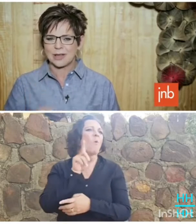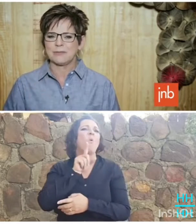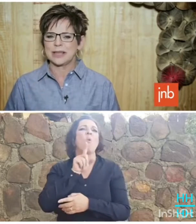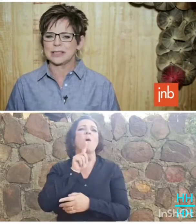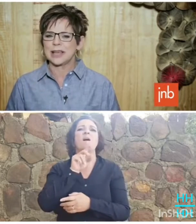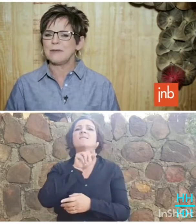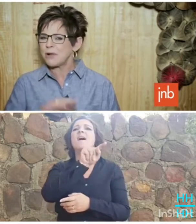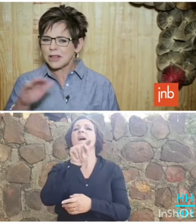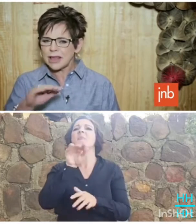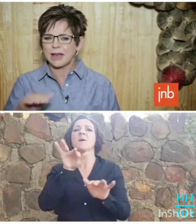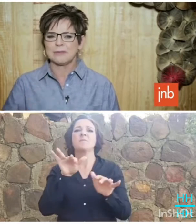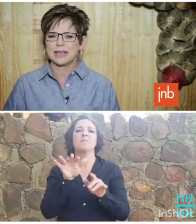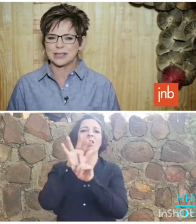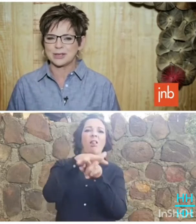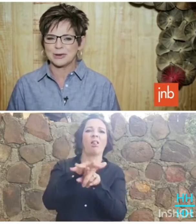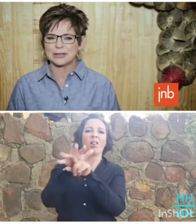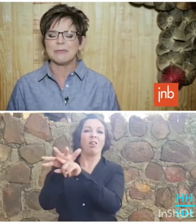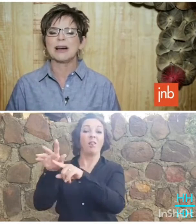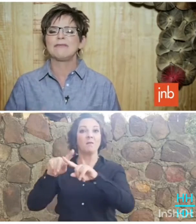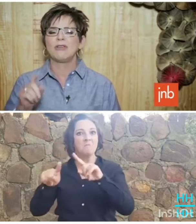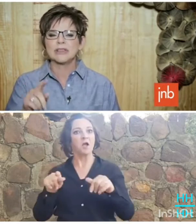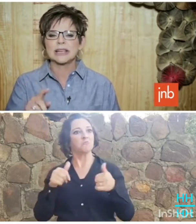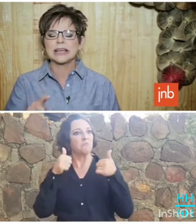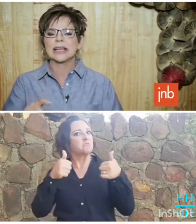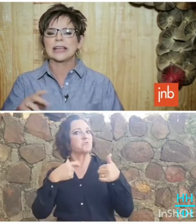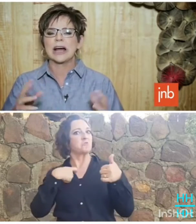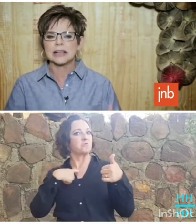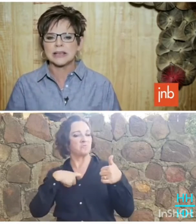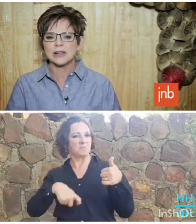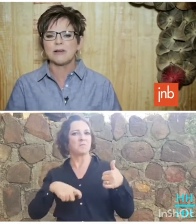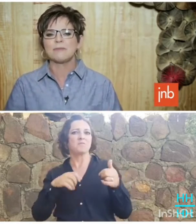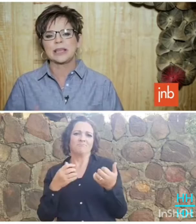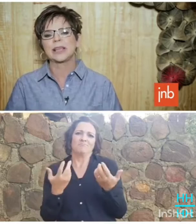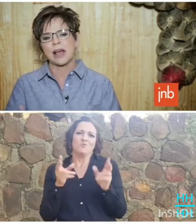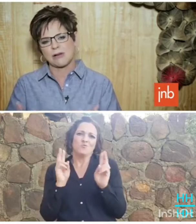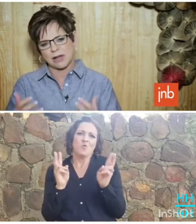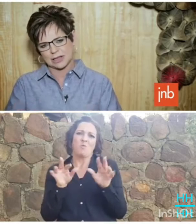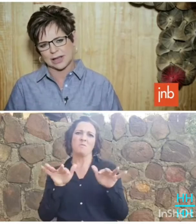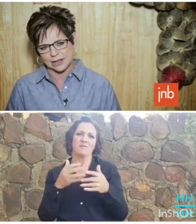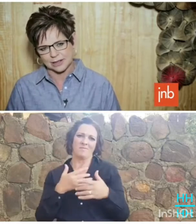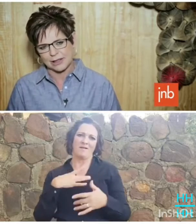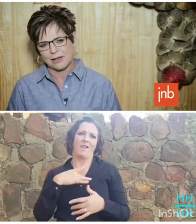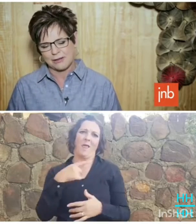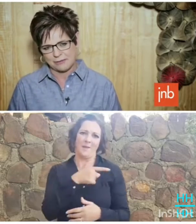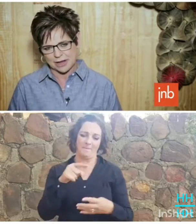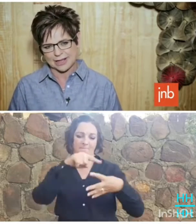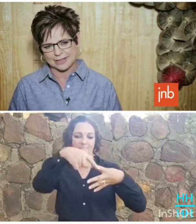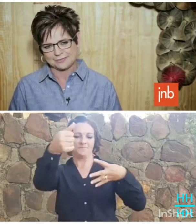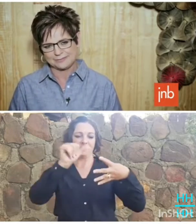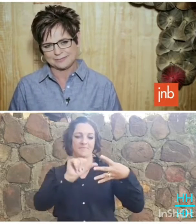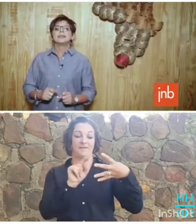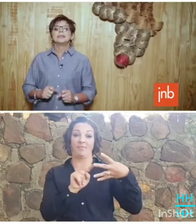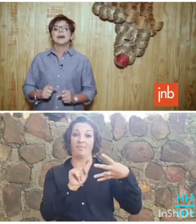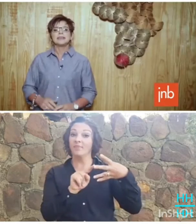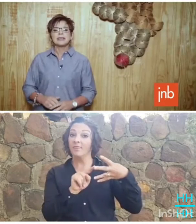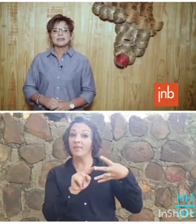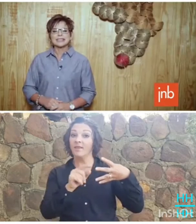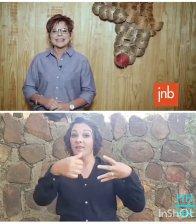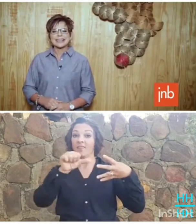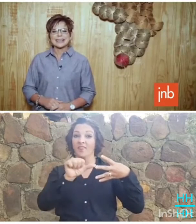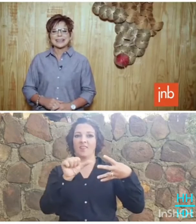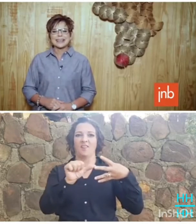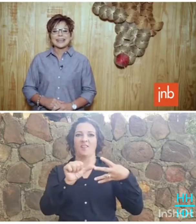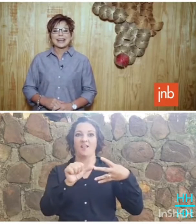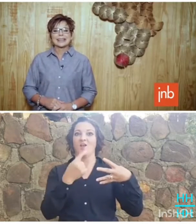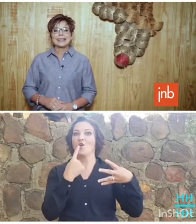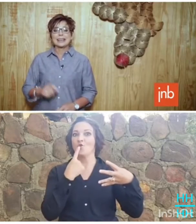Prakkers die mense, hulle praat al die ander mense dood, maar wonderlik en aangenaam mense hou as een reel van hulle. Dan krijg ons